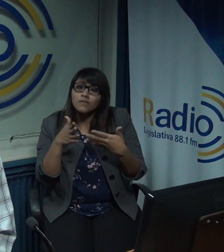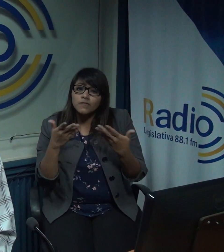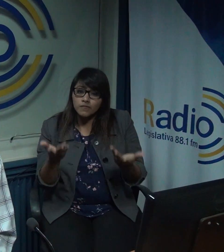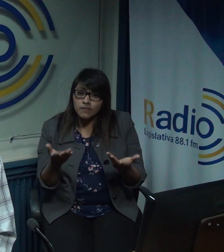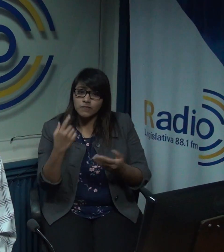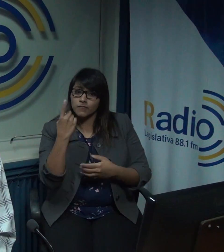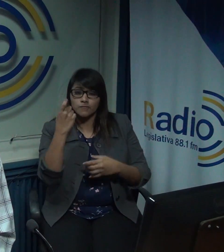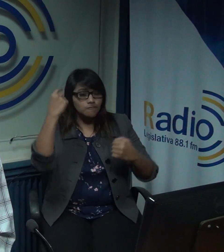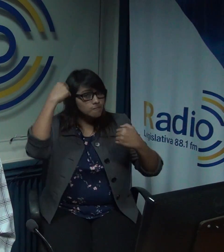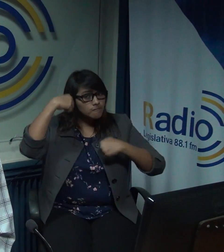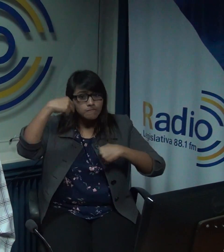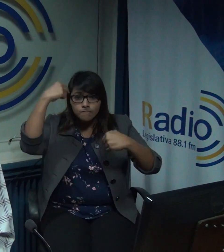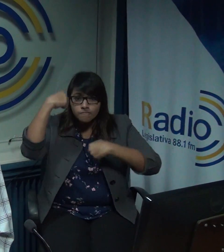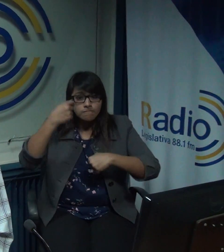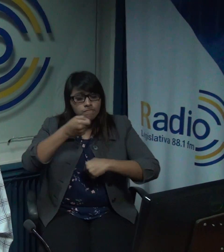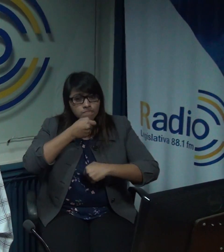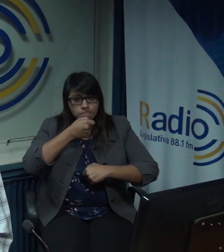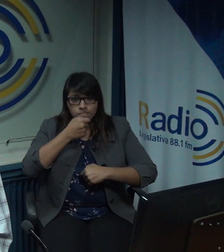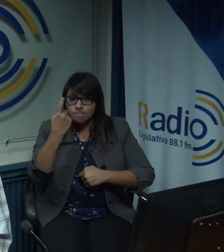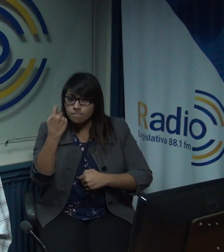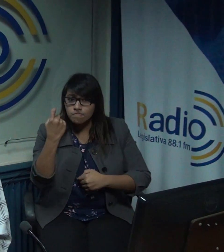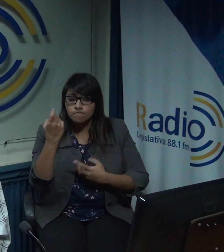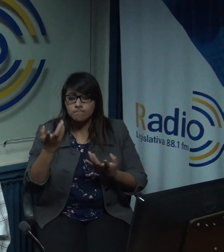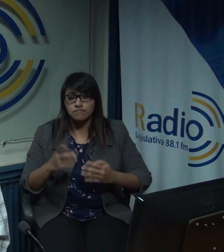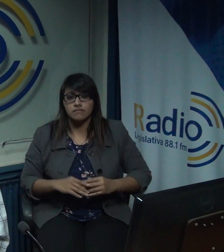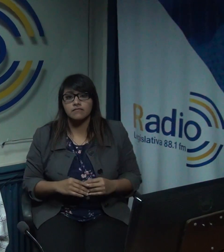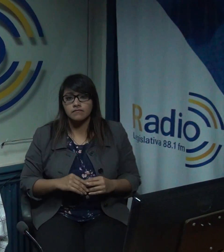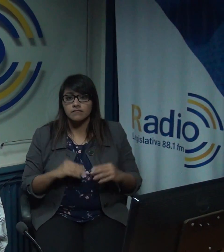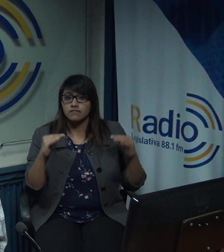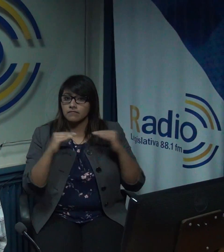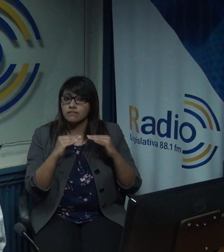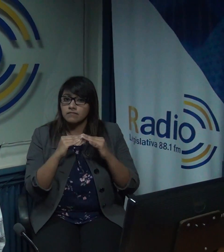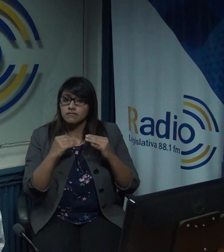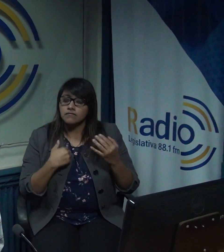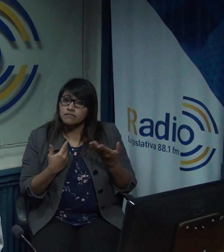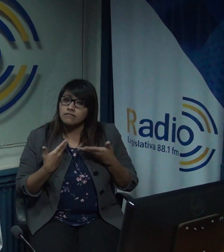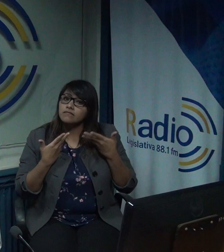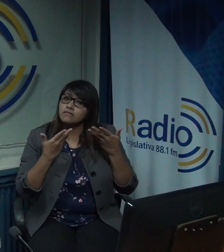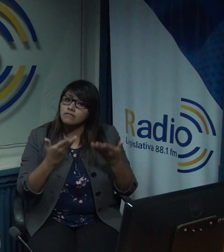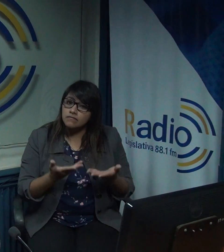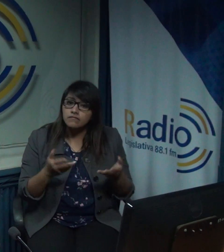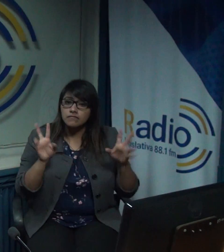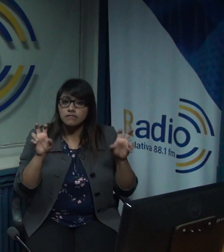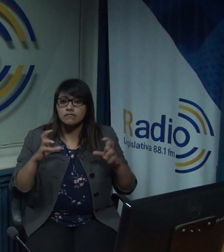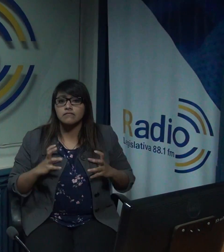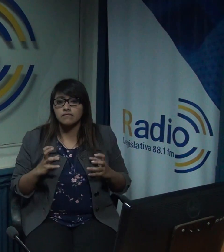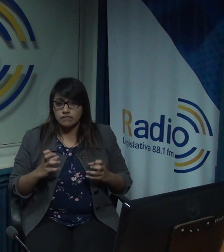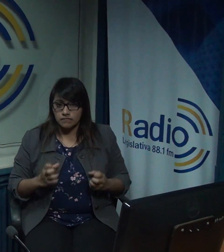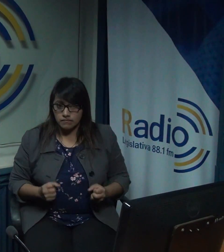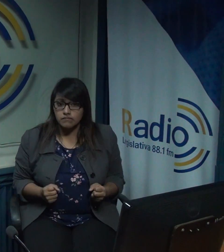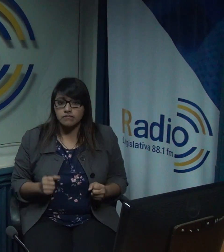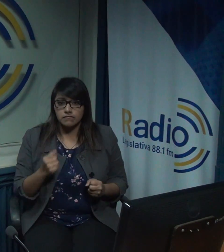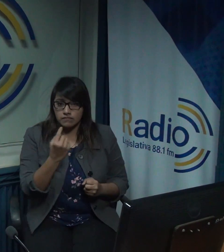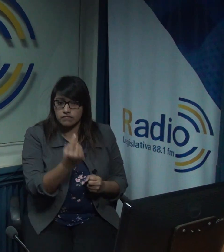la falta de concientización y también el apoyo gubernamental a estas personas.